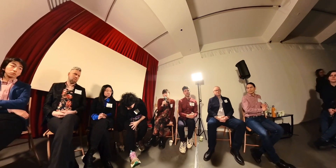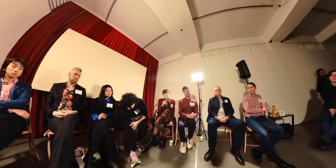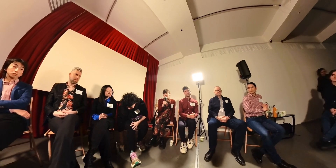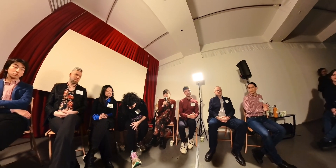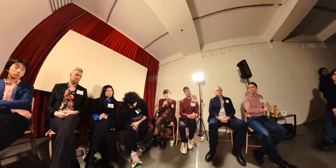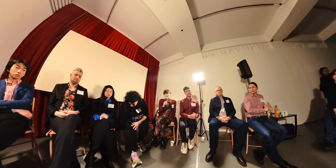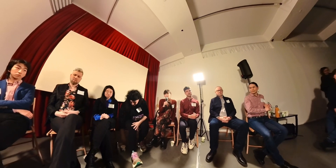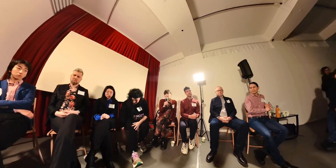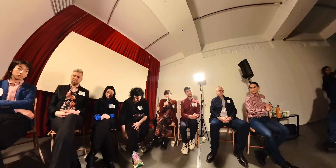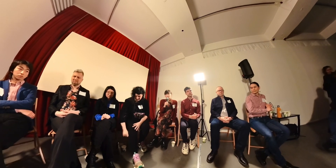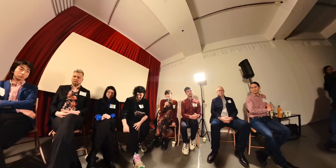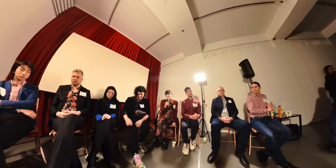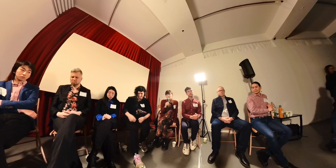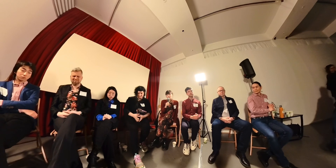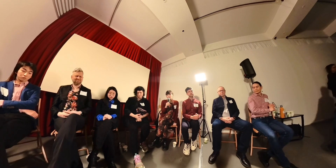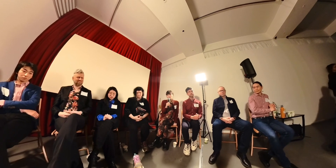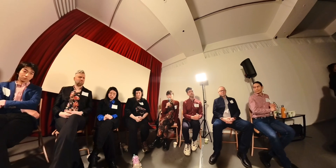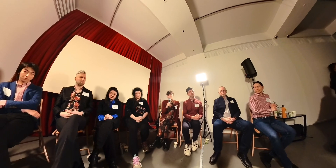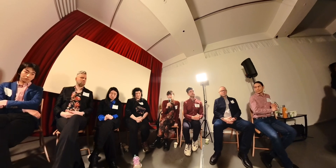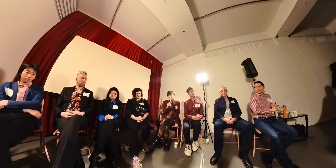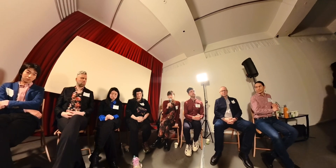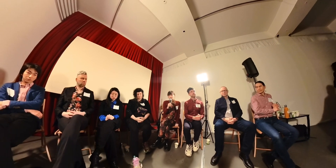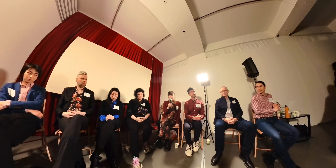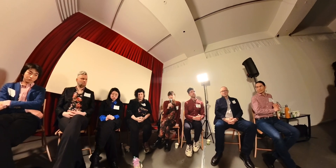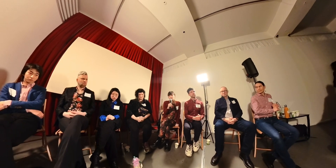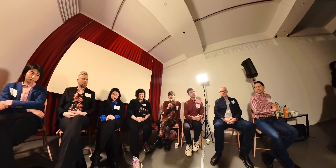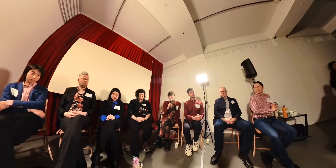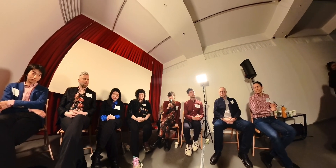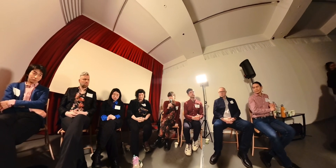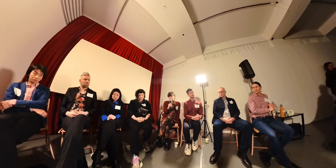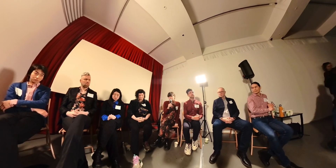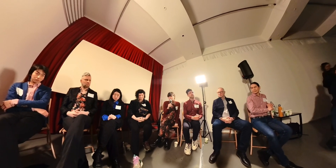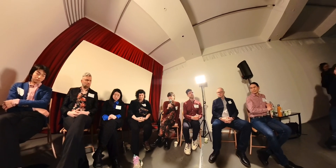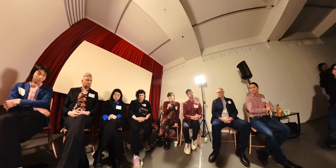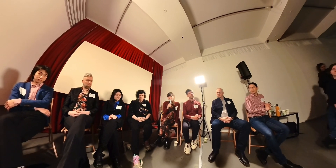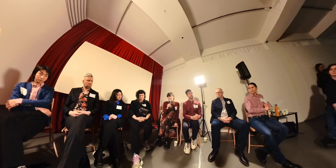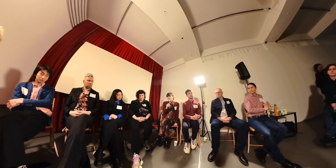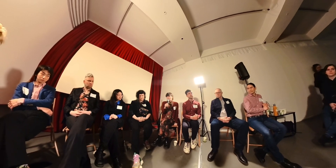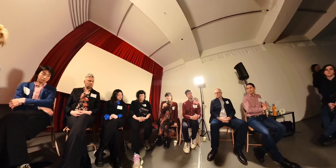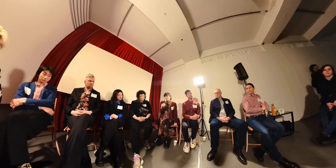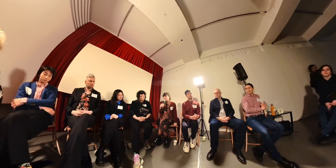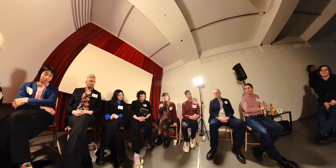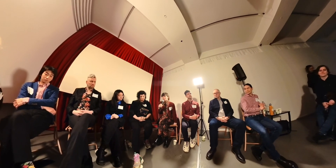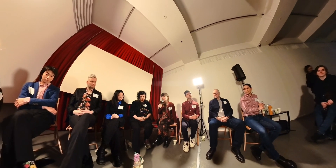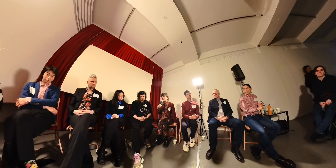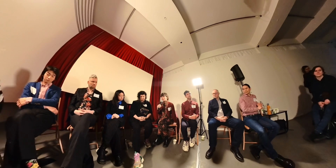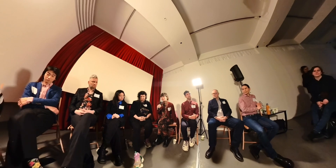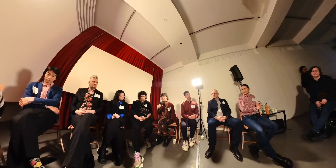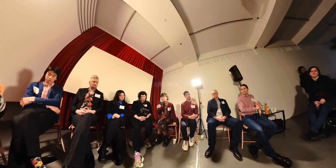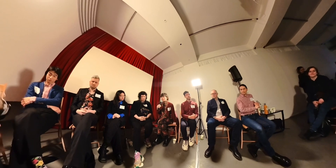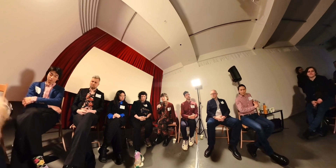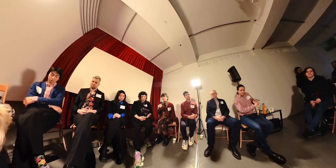Víta pro jiný účely, že jsem měla točit její portrét, takže bylo jasný, že by